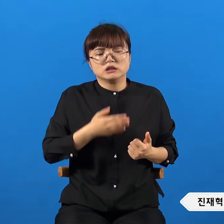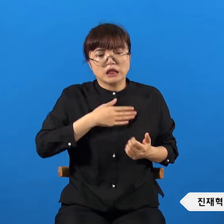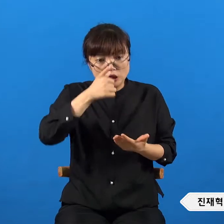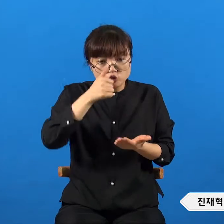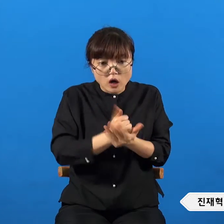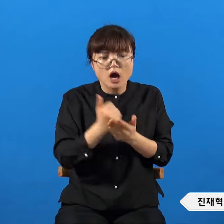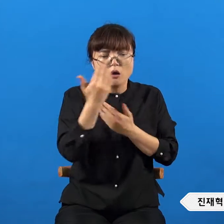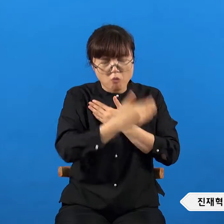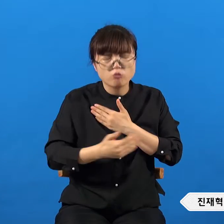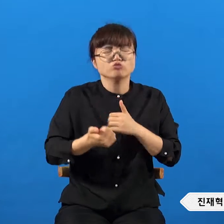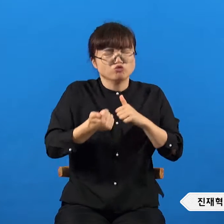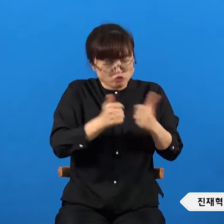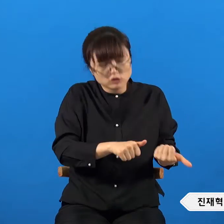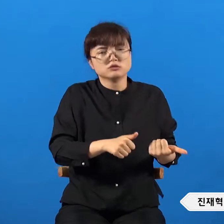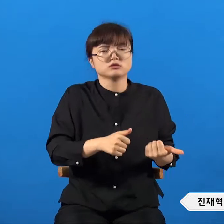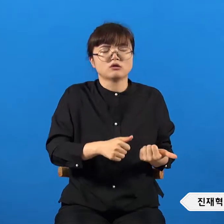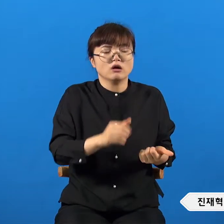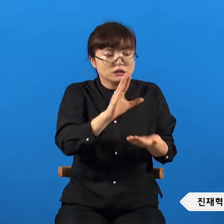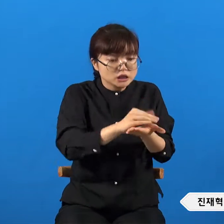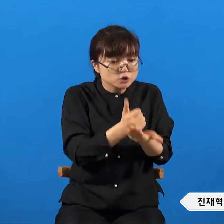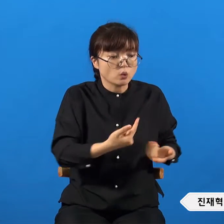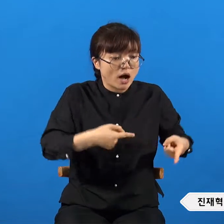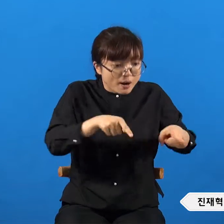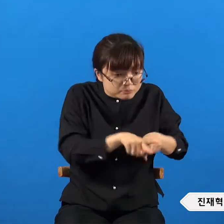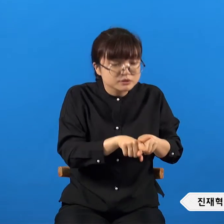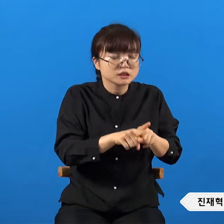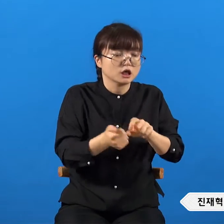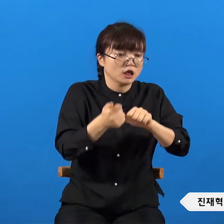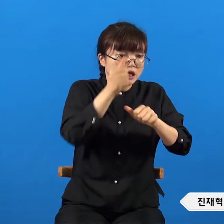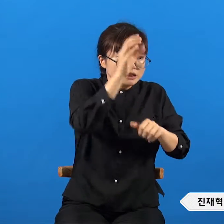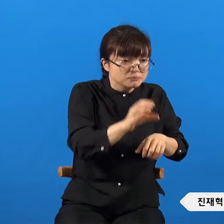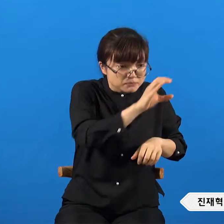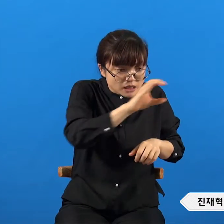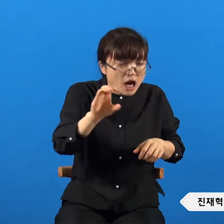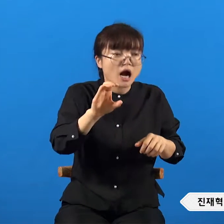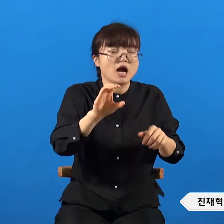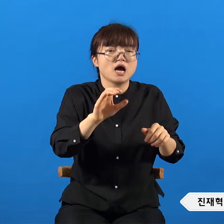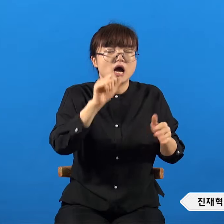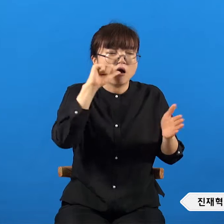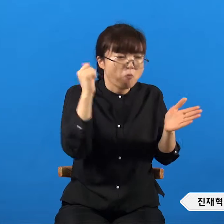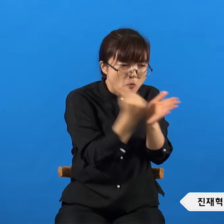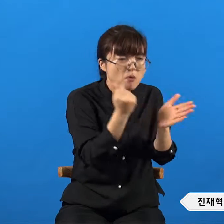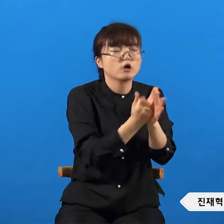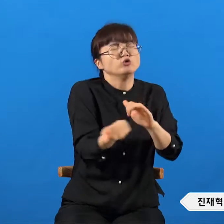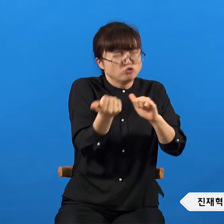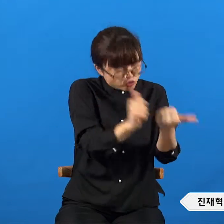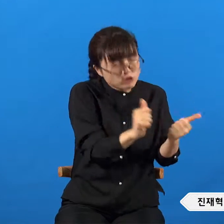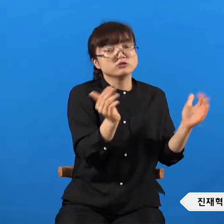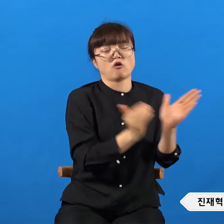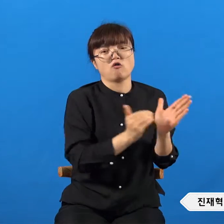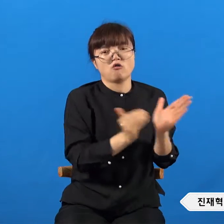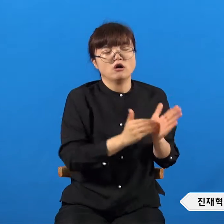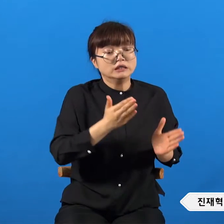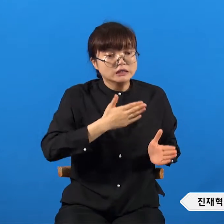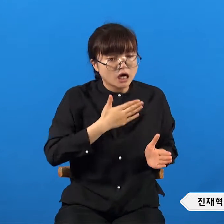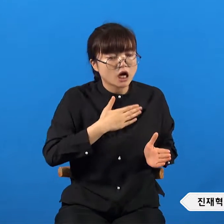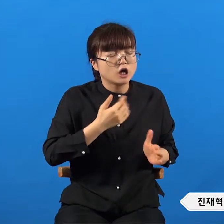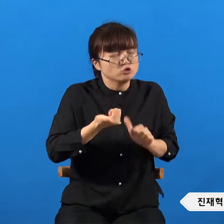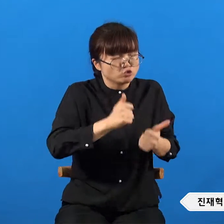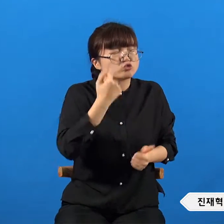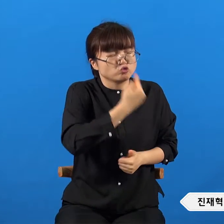내가 죽었어. 그리스도와 함께 연합해서 십자가에 죽었어. 내가 죽은